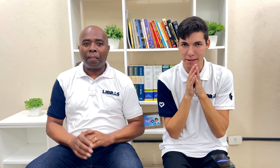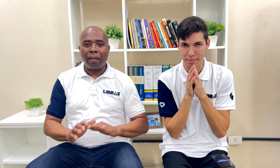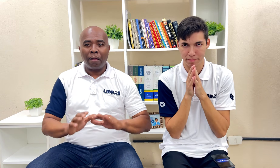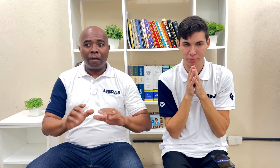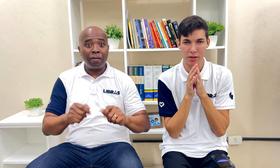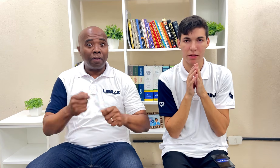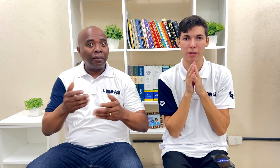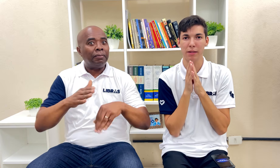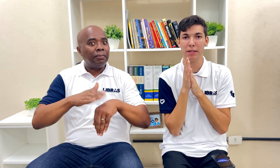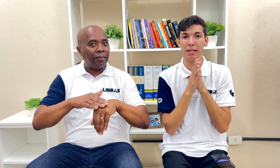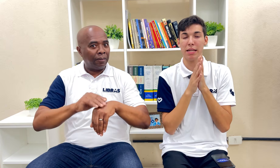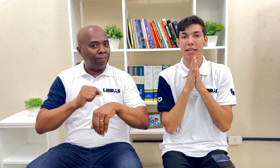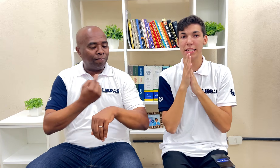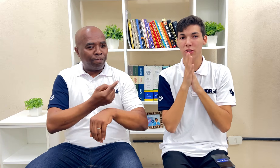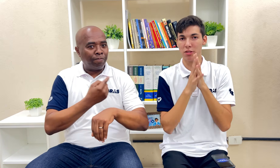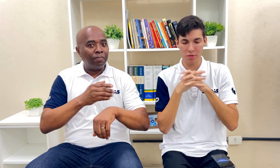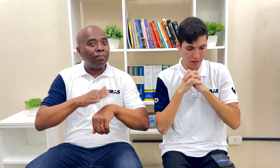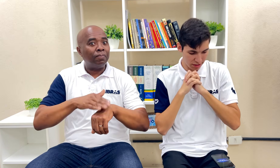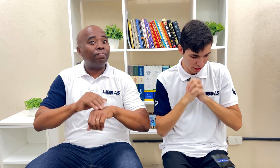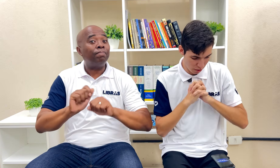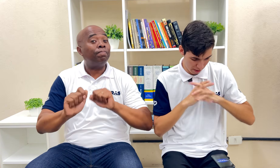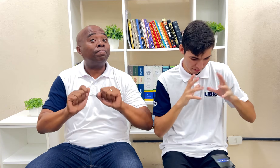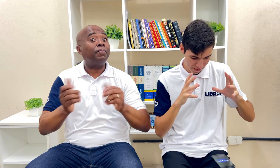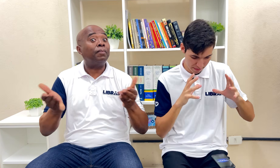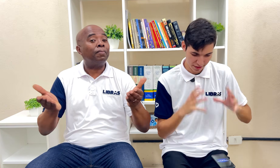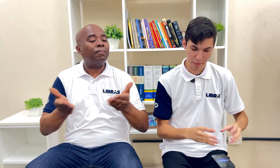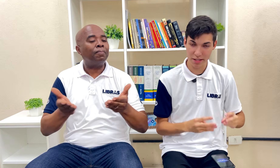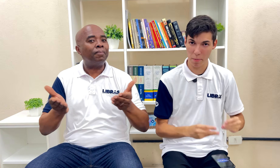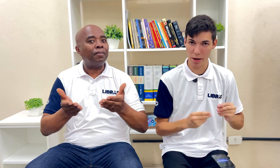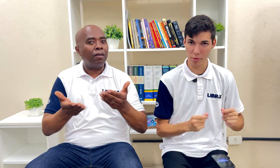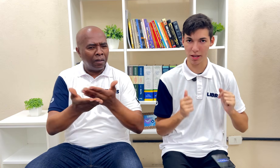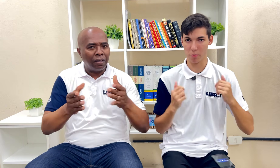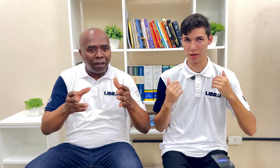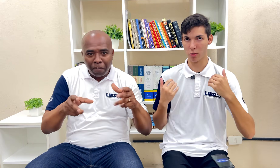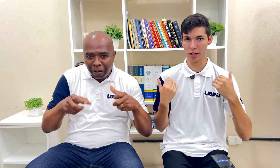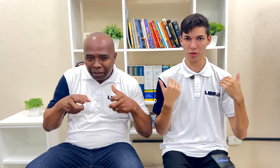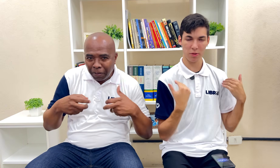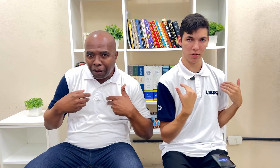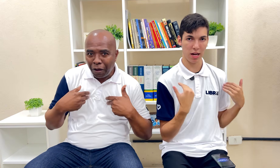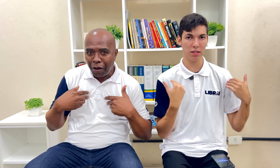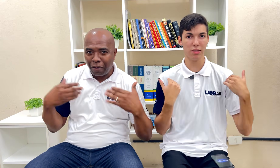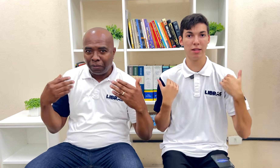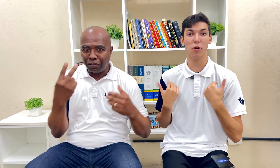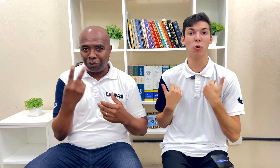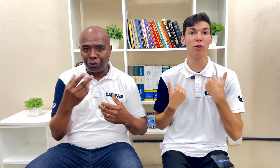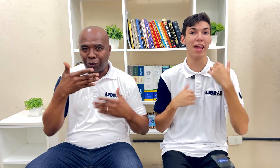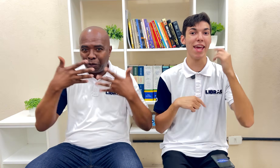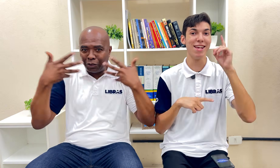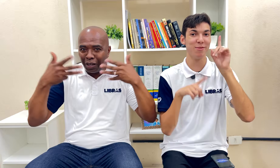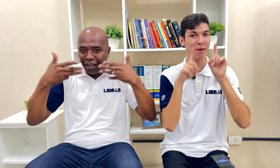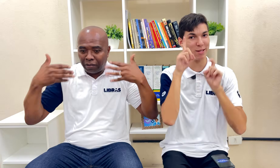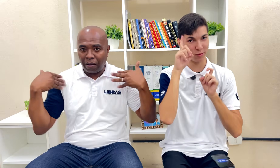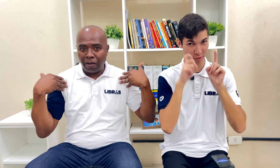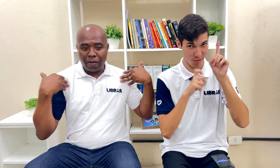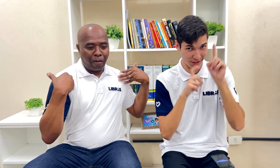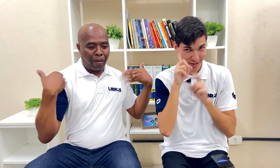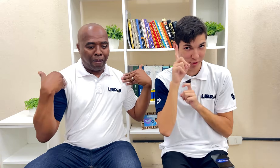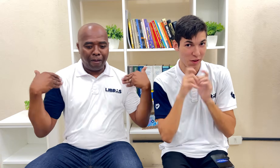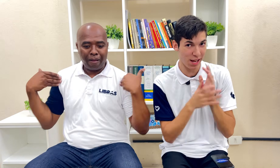O que nós vamos fazer agora? Vocês perceberam que eu coloquei dois personagens e eu coloquei expressões